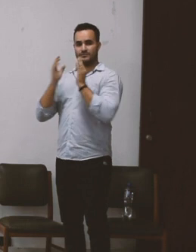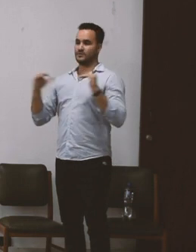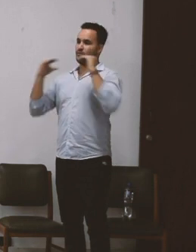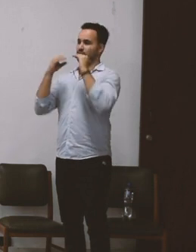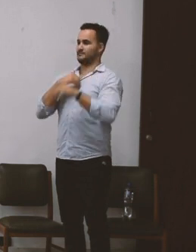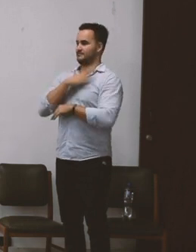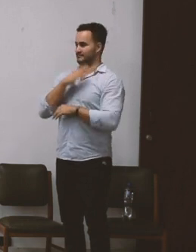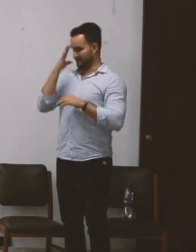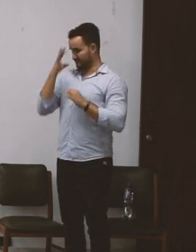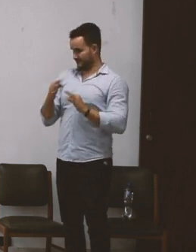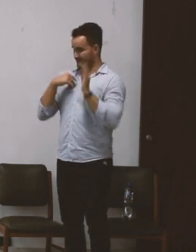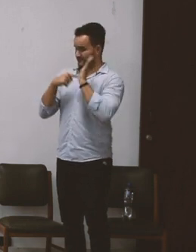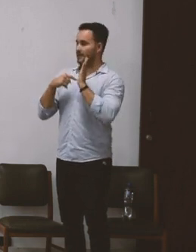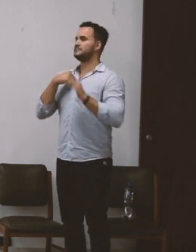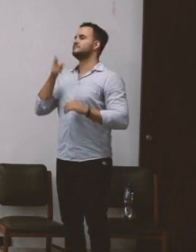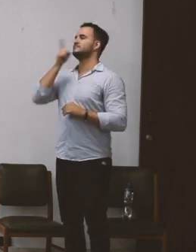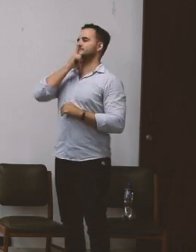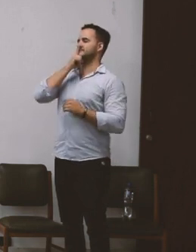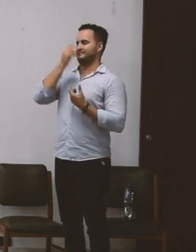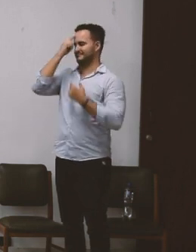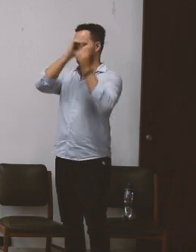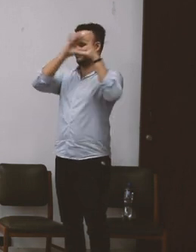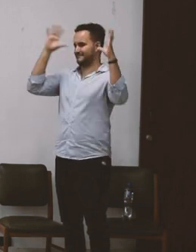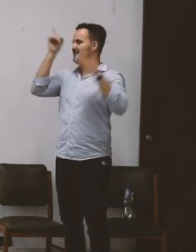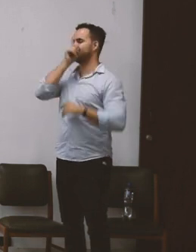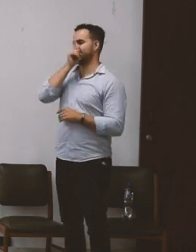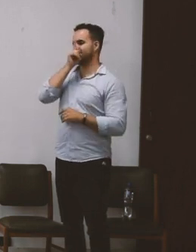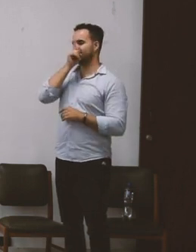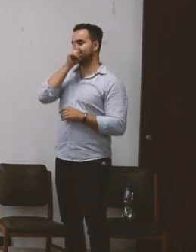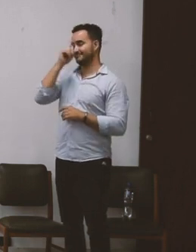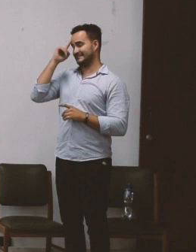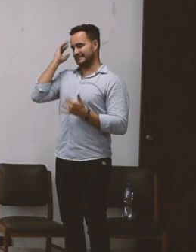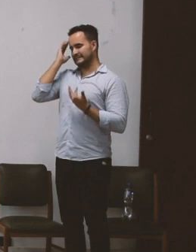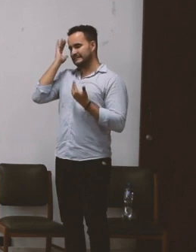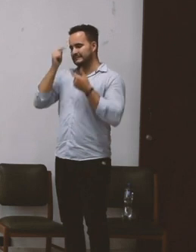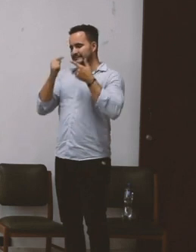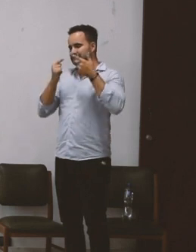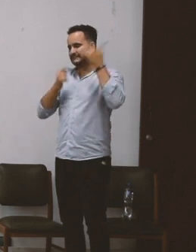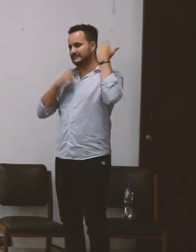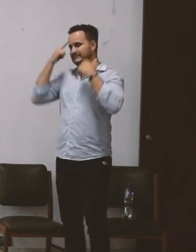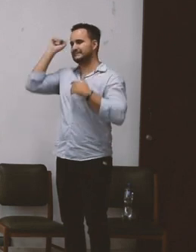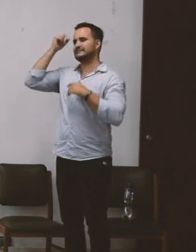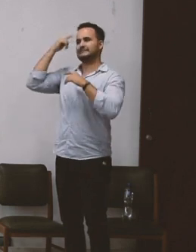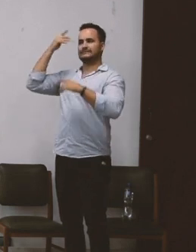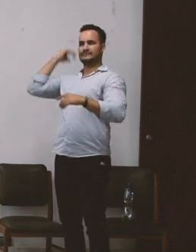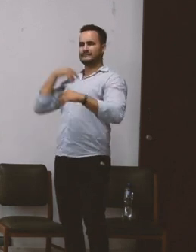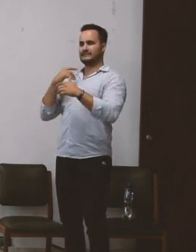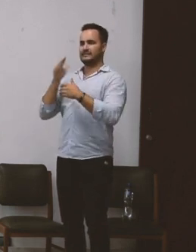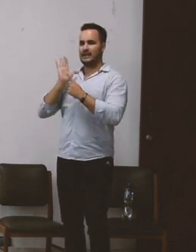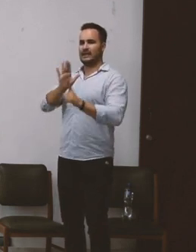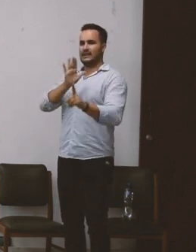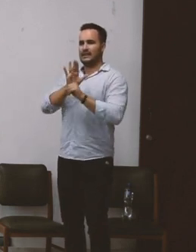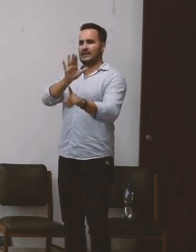oportunidades. Sin embargo, no dije nada. Únicamente se estimularon los recuerdos de la cantidad de veces que la han excluido del espacio